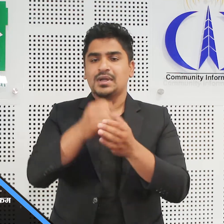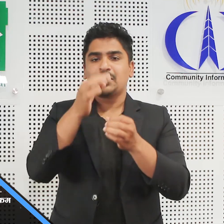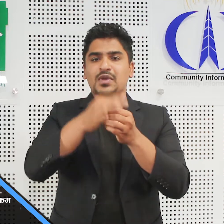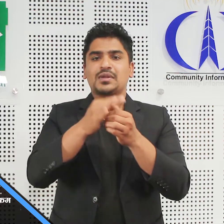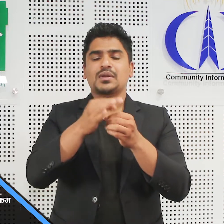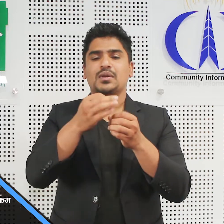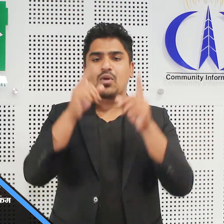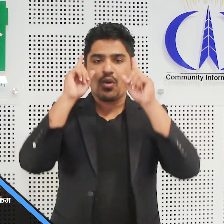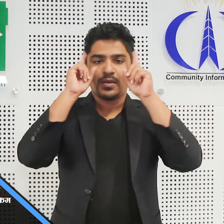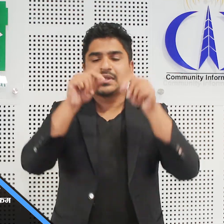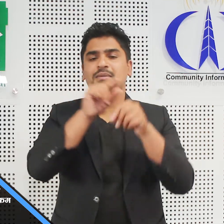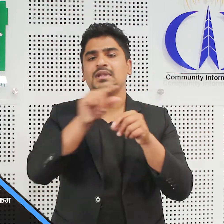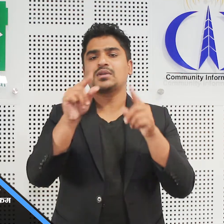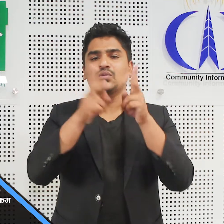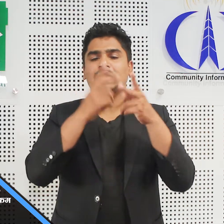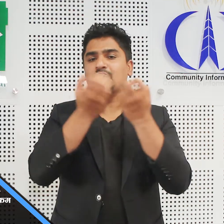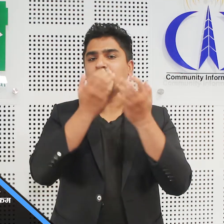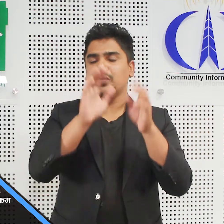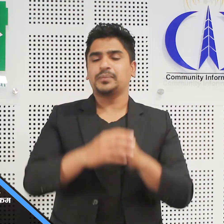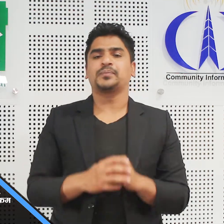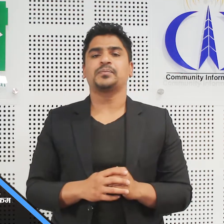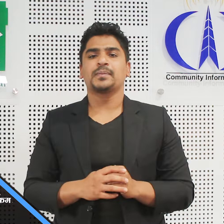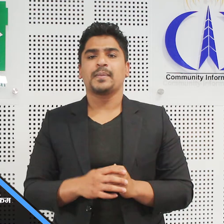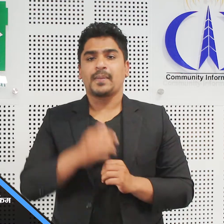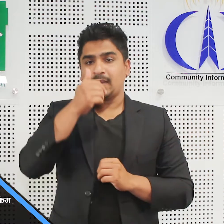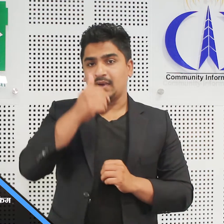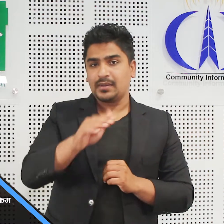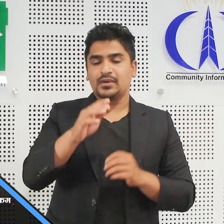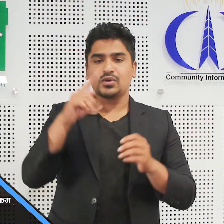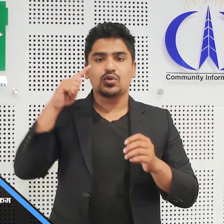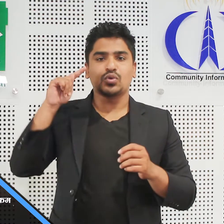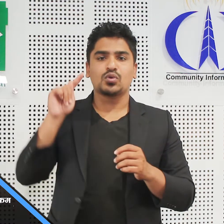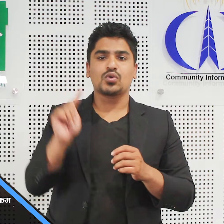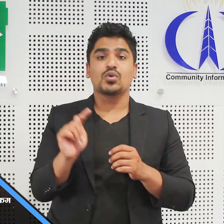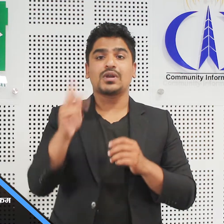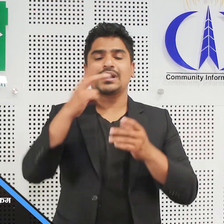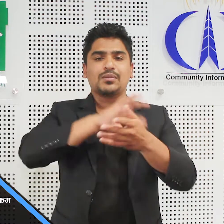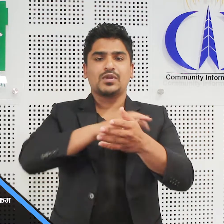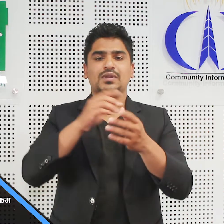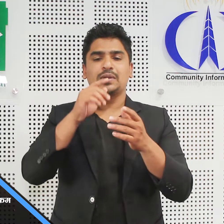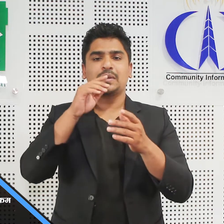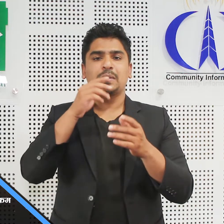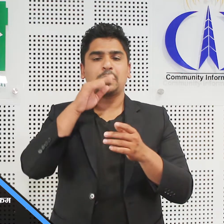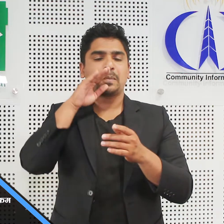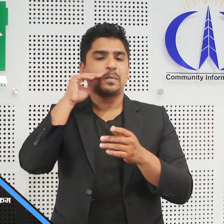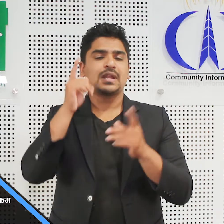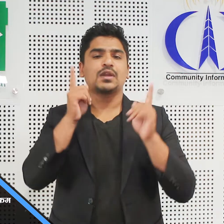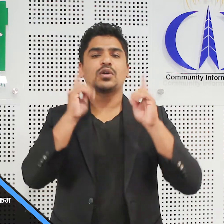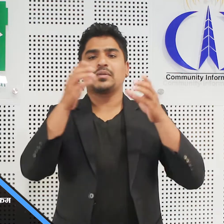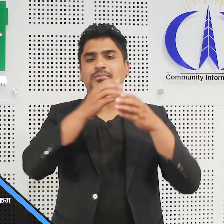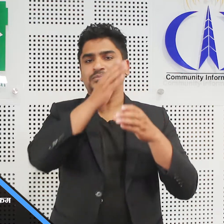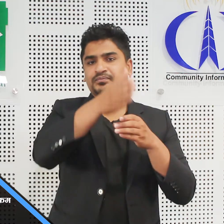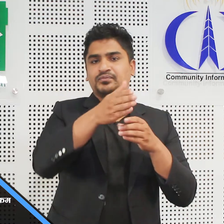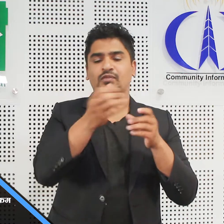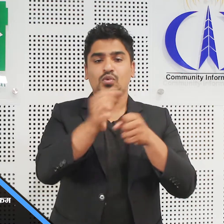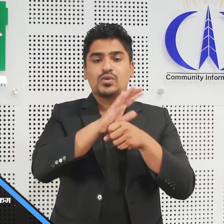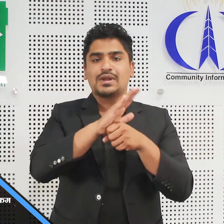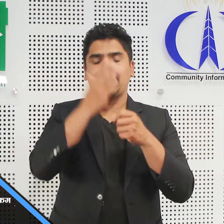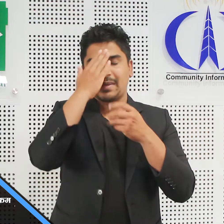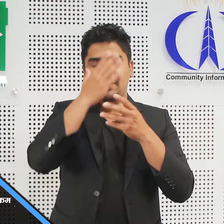व्यवसायीलाई कोरोनाले पारेको असर, पालिकाले गरेको सहयोग र व्यवसायीको अपेक्षाका विषयमा कुराकानी गर्यौँ। अब